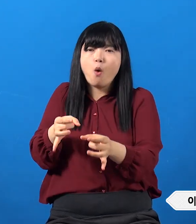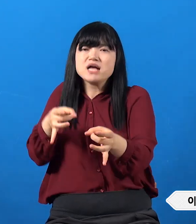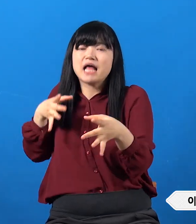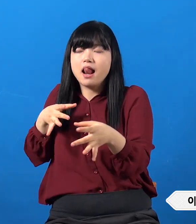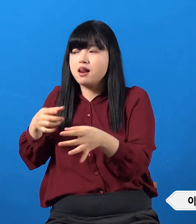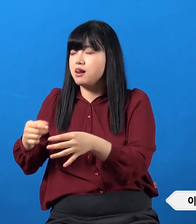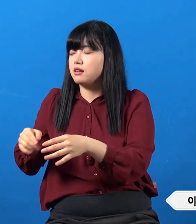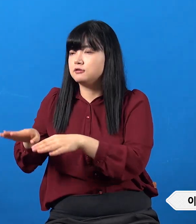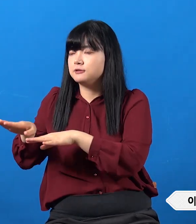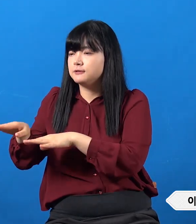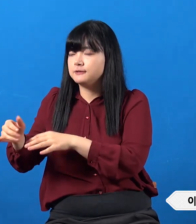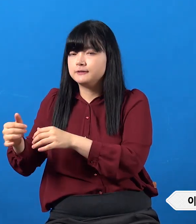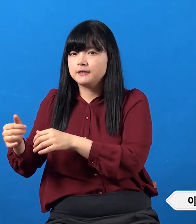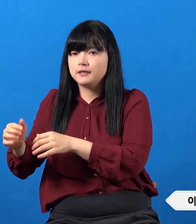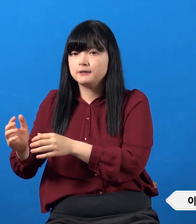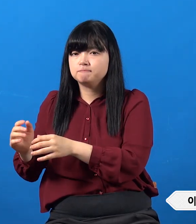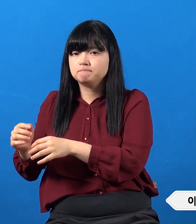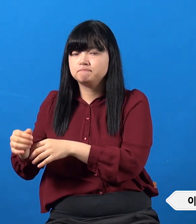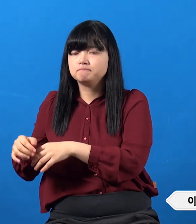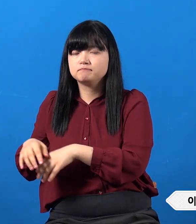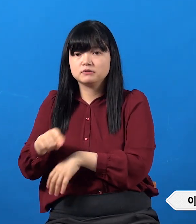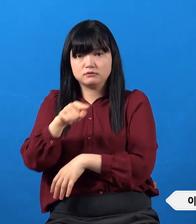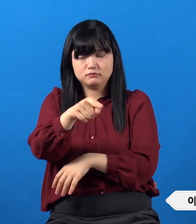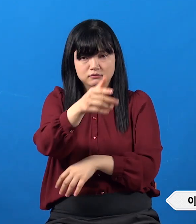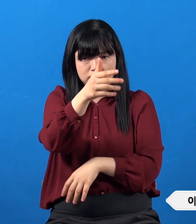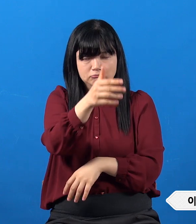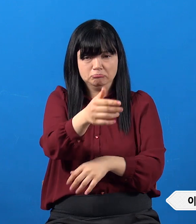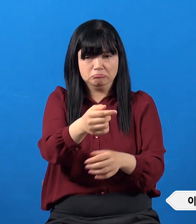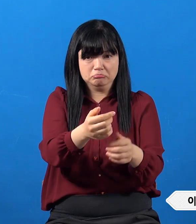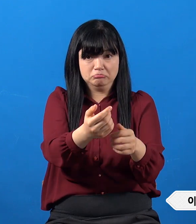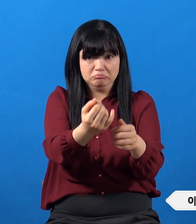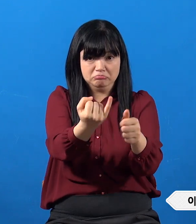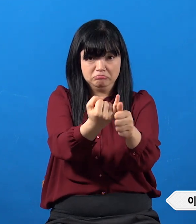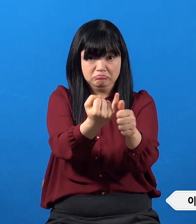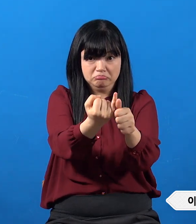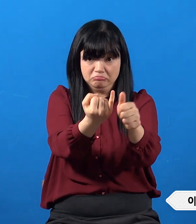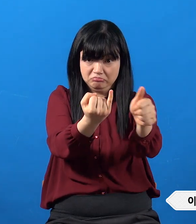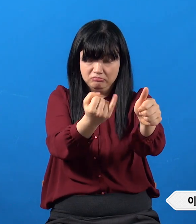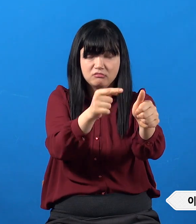사람들을 대기시켜놓고 그 가족을 향해서 이렇게 말합니다. 가장에게 말합니다.